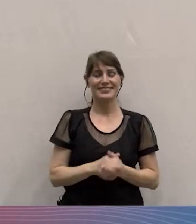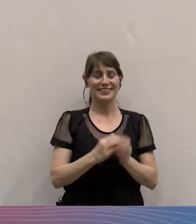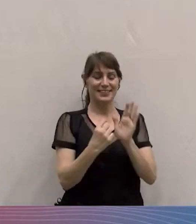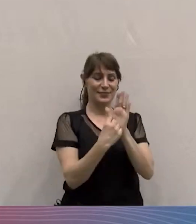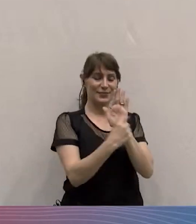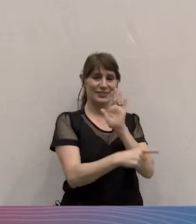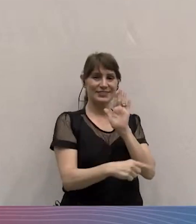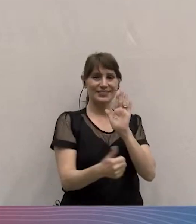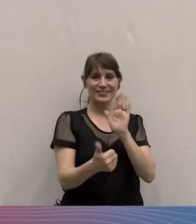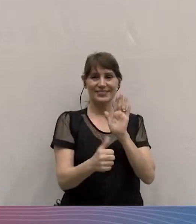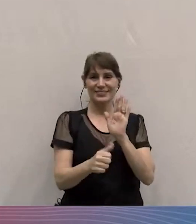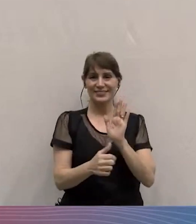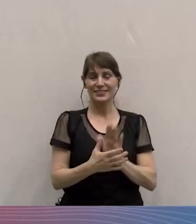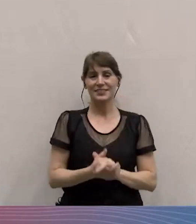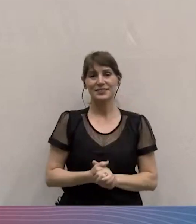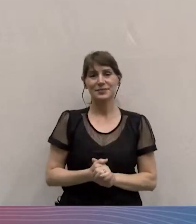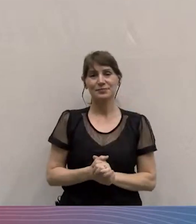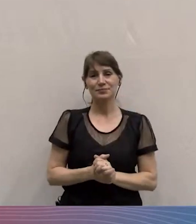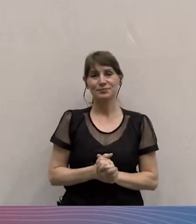Versículo 11.